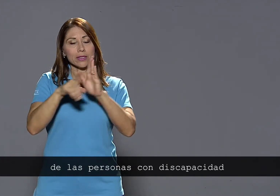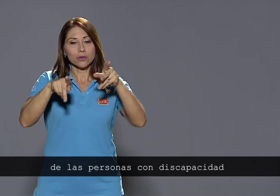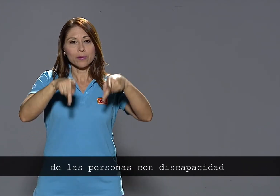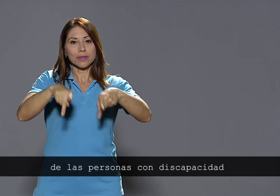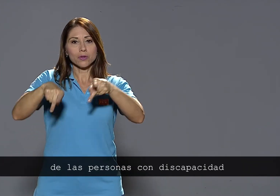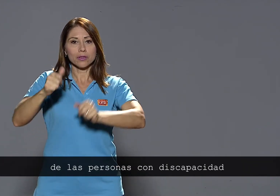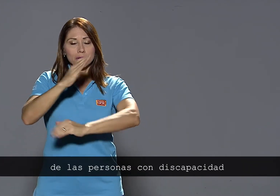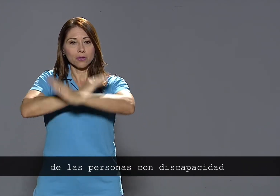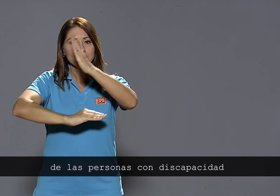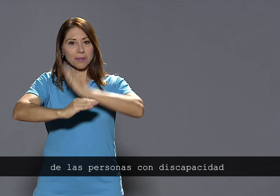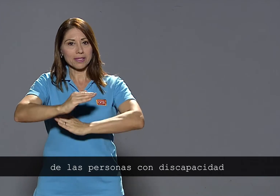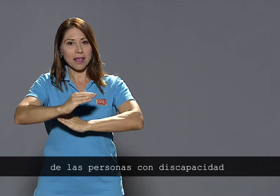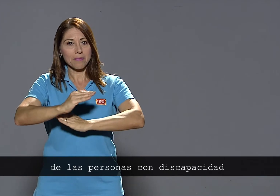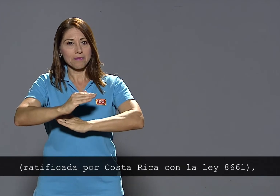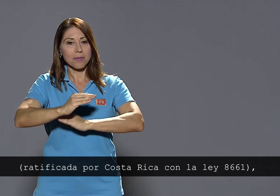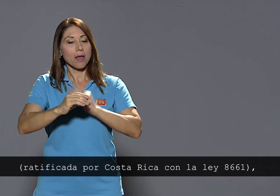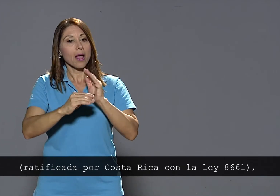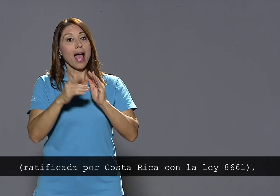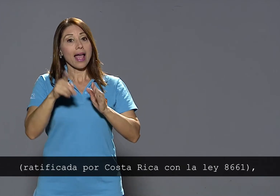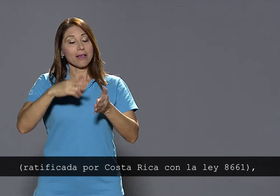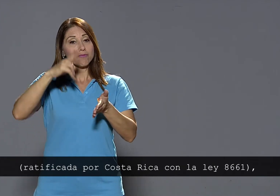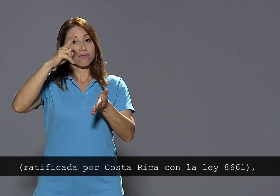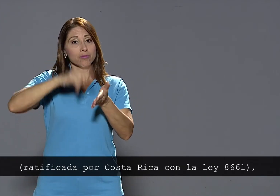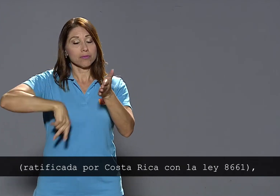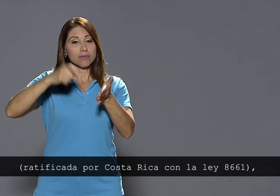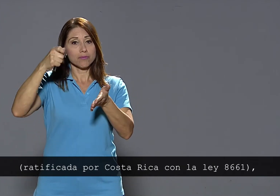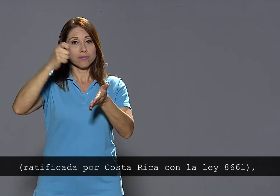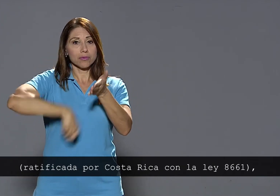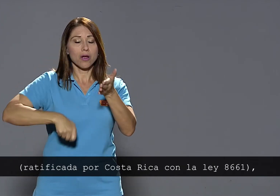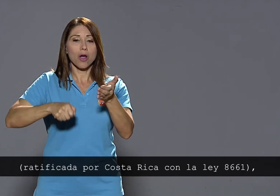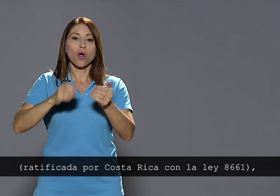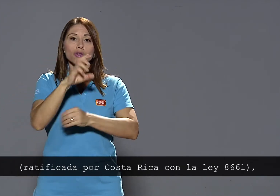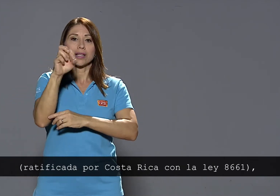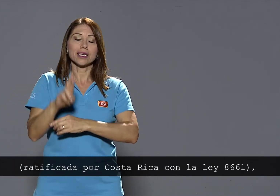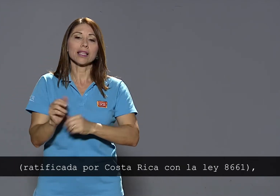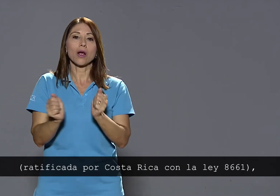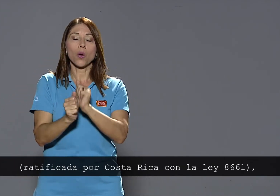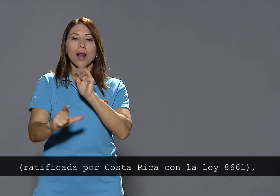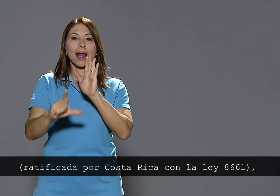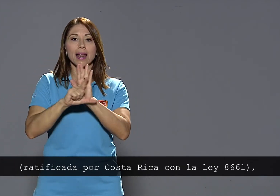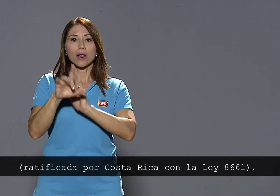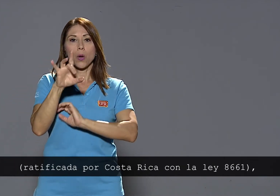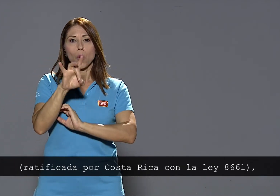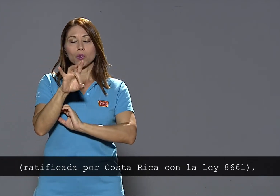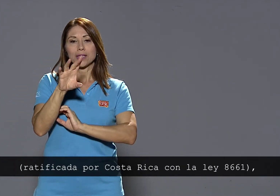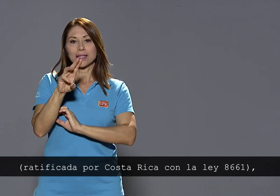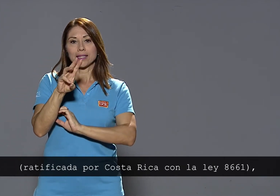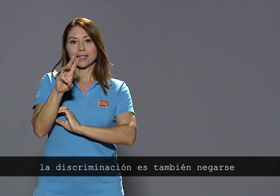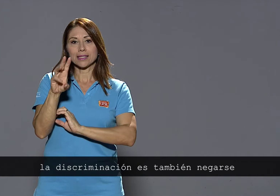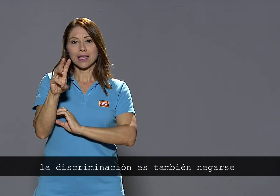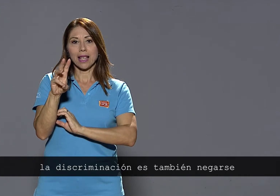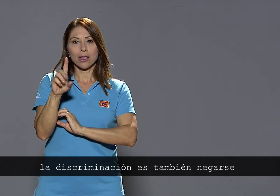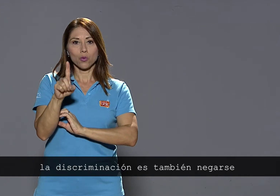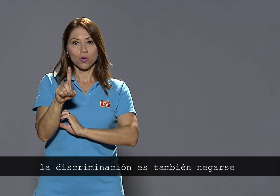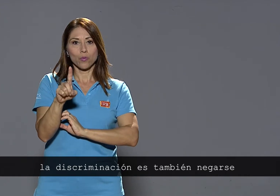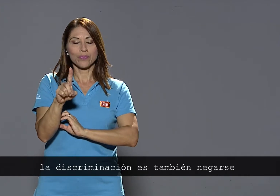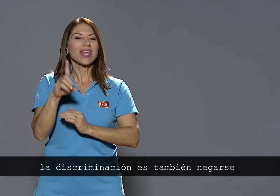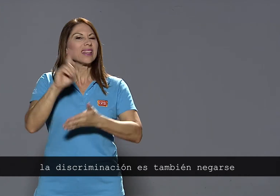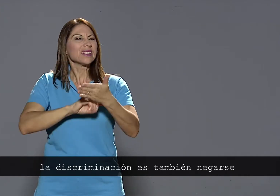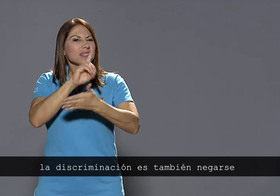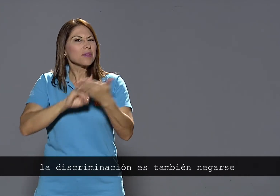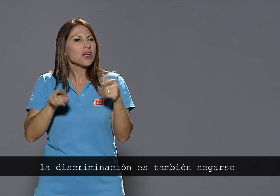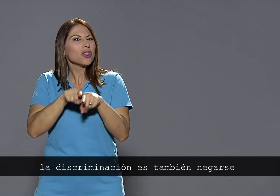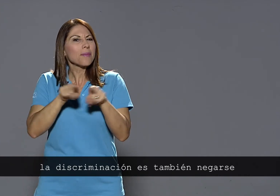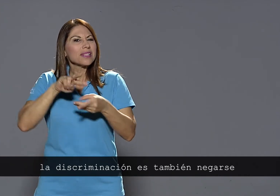de las Personas con Discapacidad, ratificada por Costa Rica con la Ley 8661, la discriminación